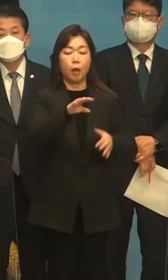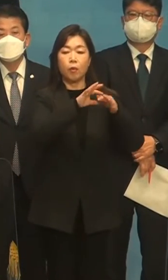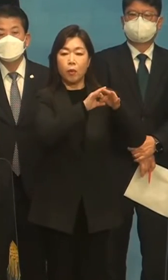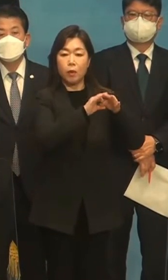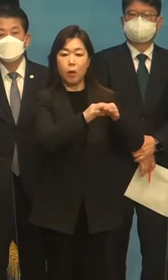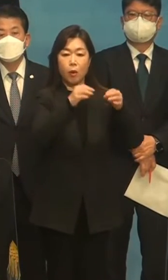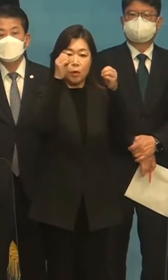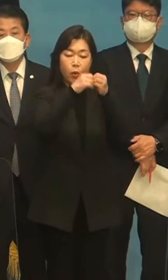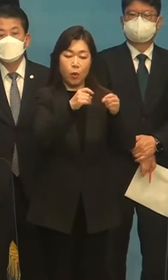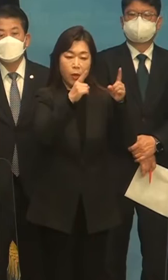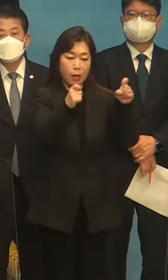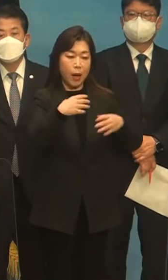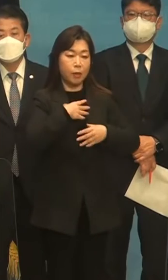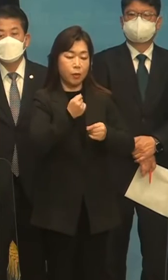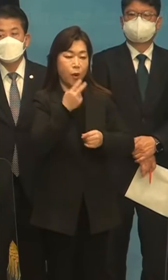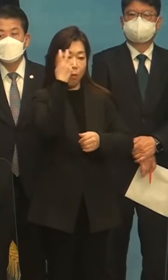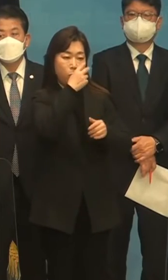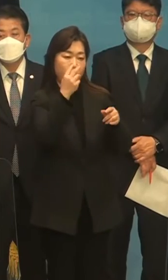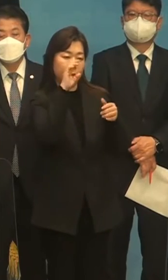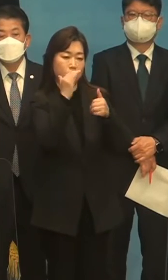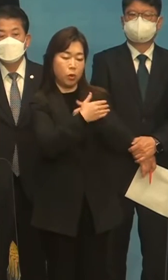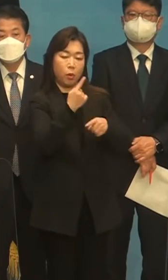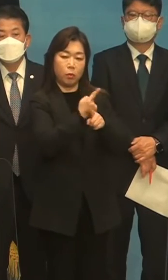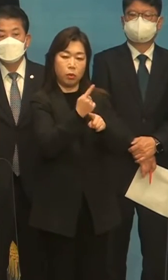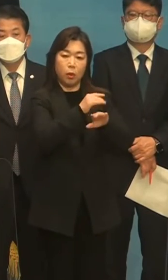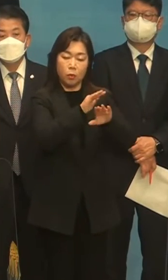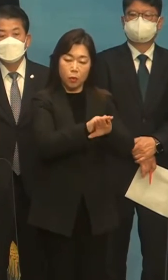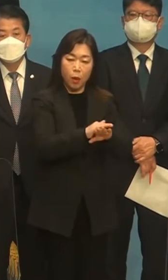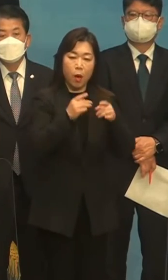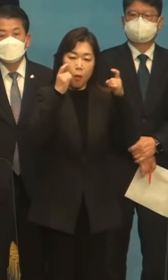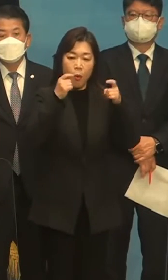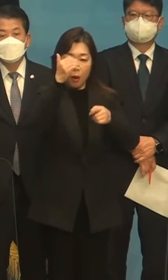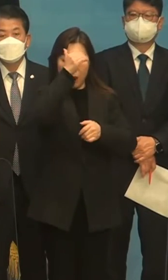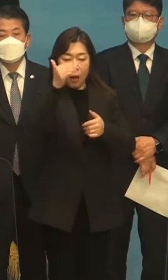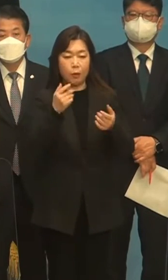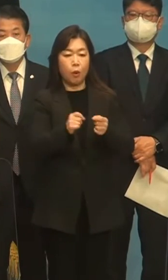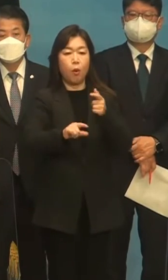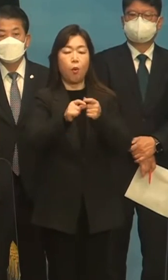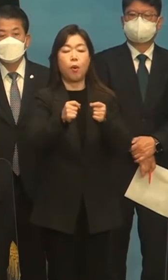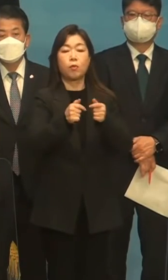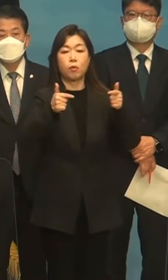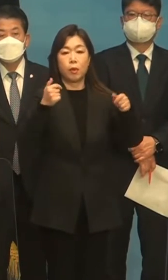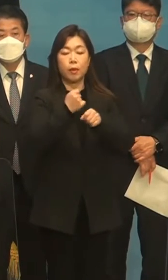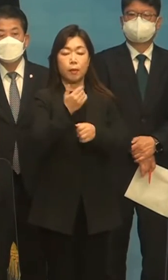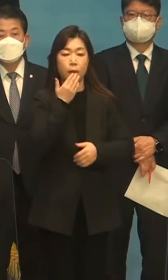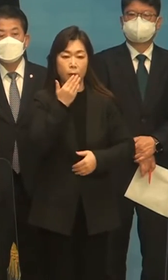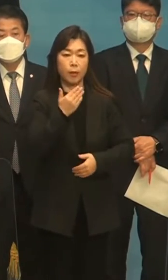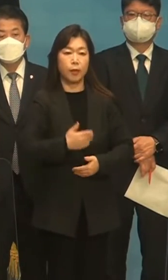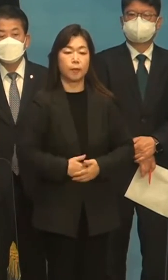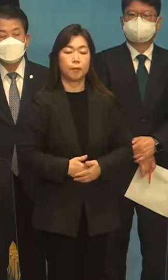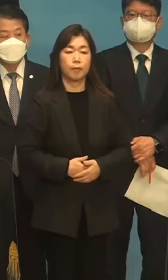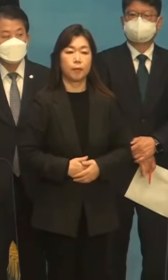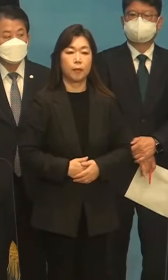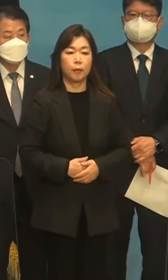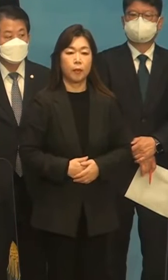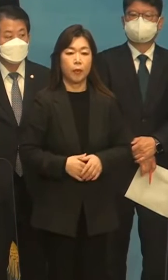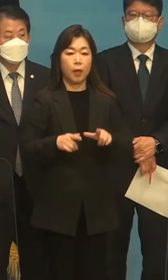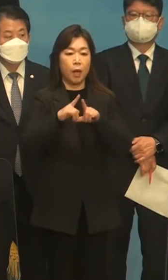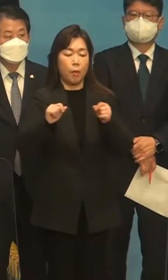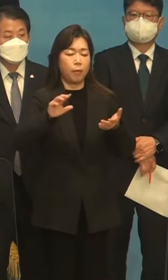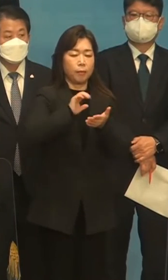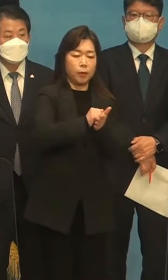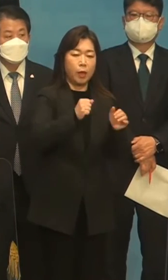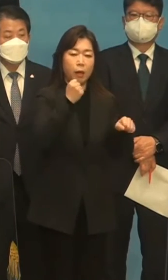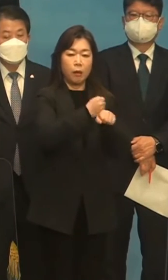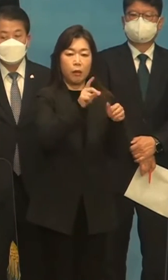통해 전통사찰의 안정적인 보존을 도모하고 관광 자원을 확충해 나갈 것이다. 아울러 일제강점기